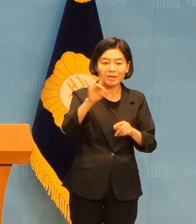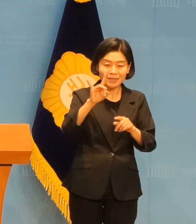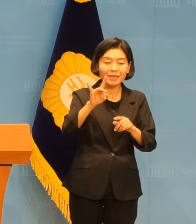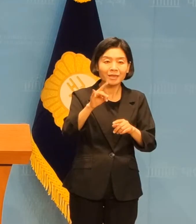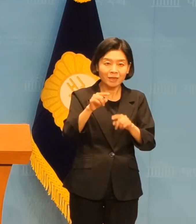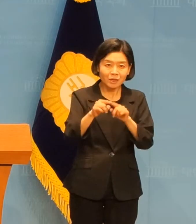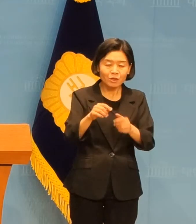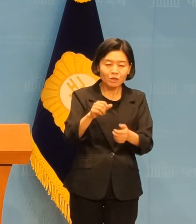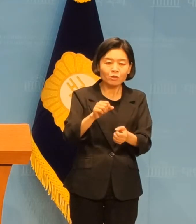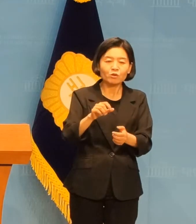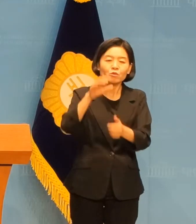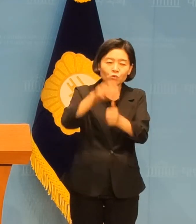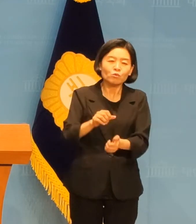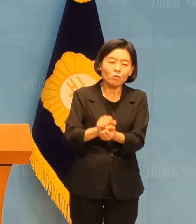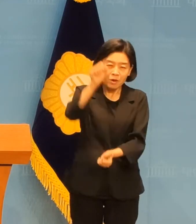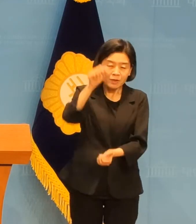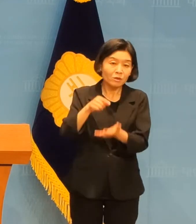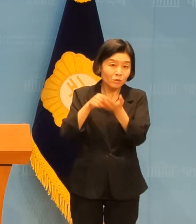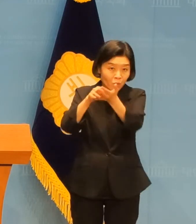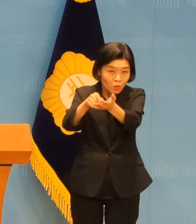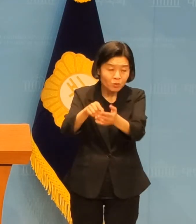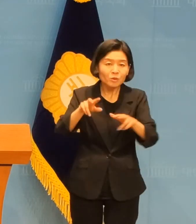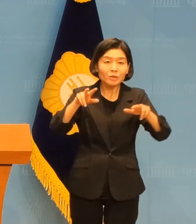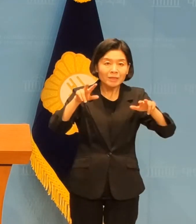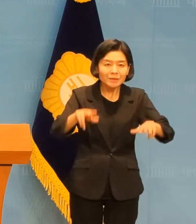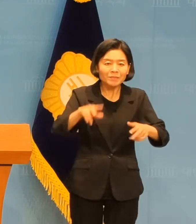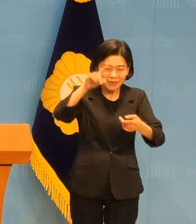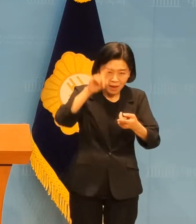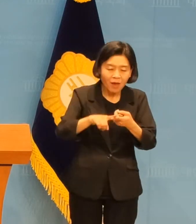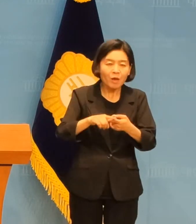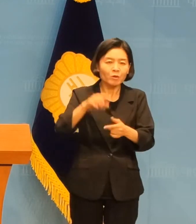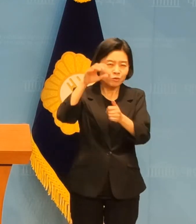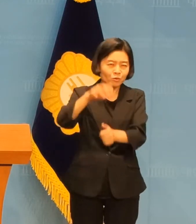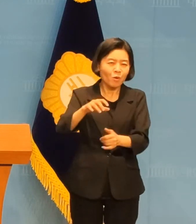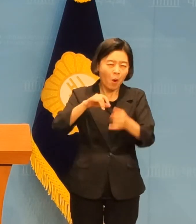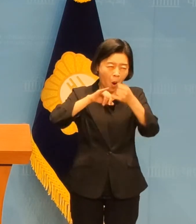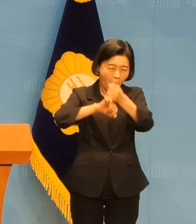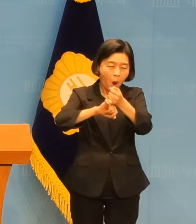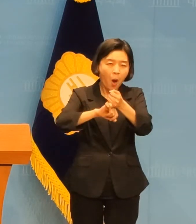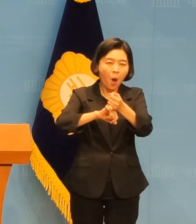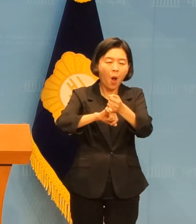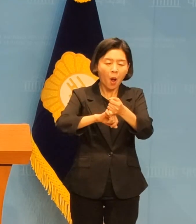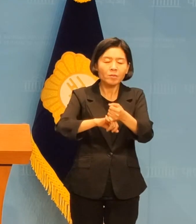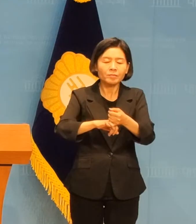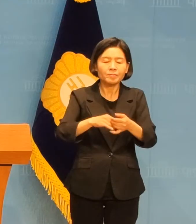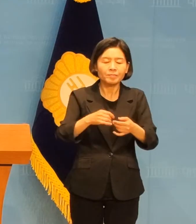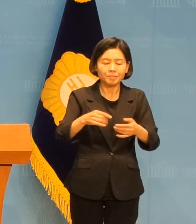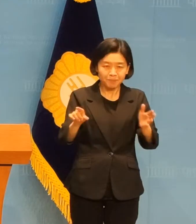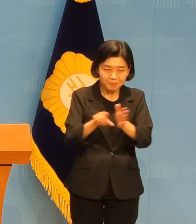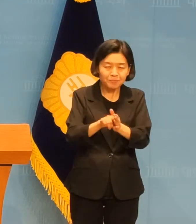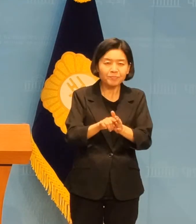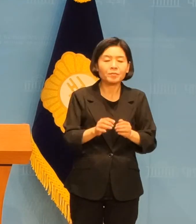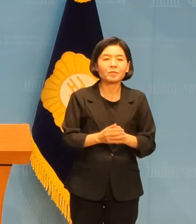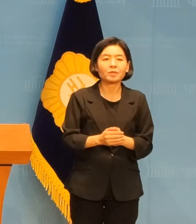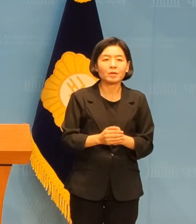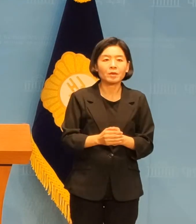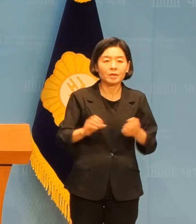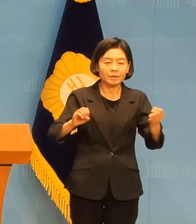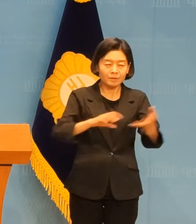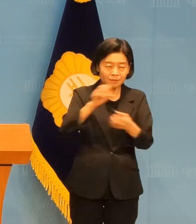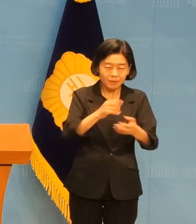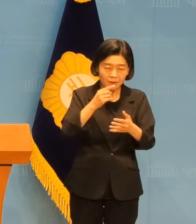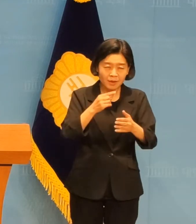박성재에 대한 구속영장, 당연히 그대로 집행될 것임을 추호도 의심하지 않습니다. 아울러 내란 청사는 이제